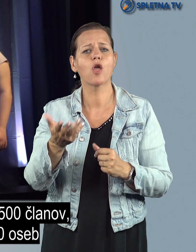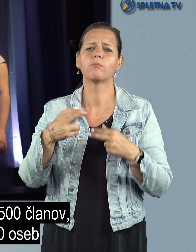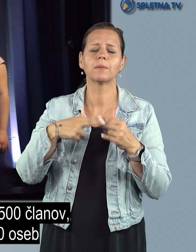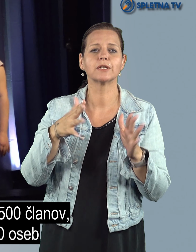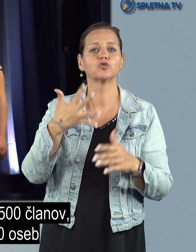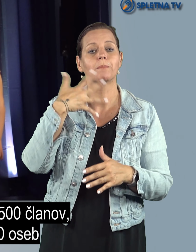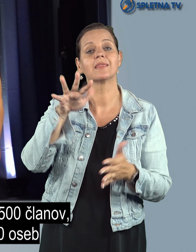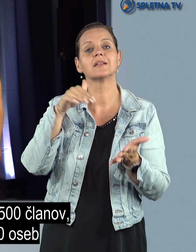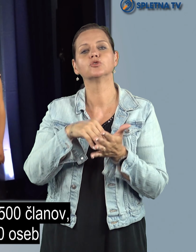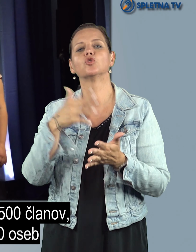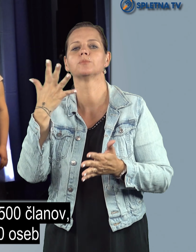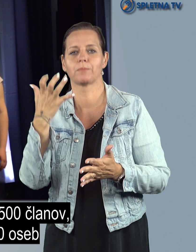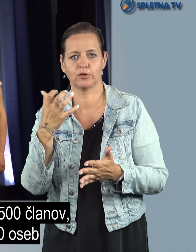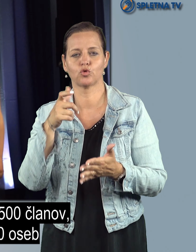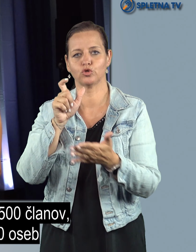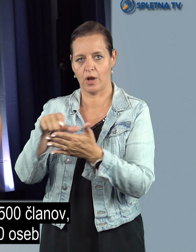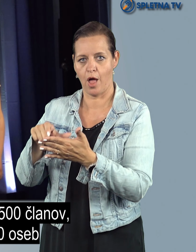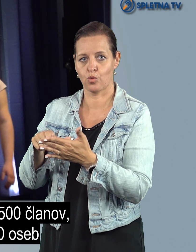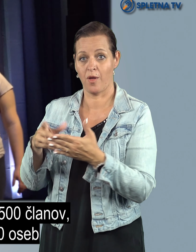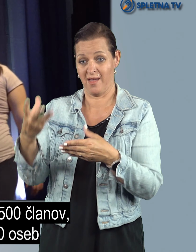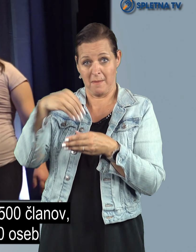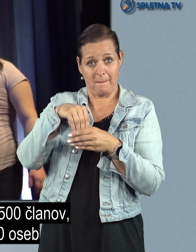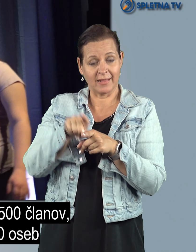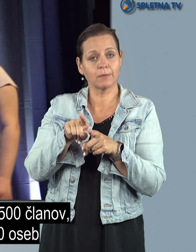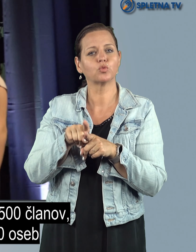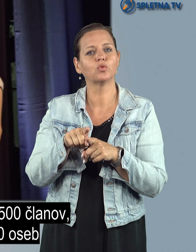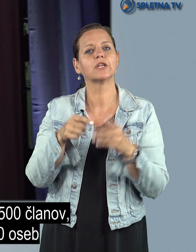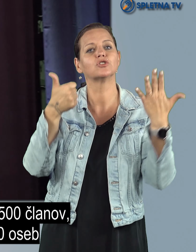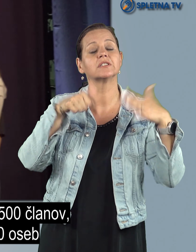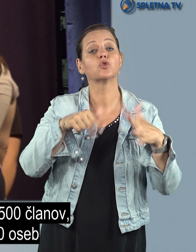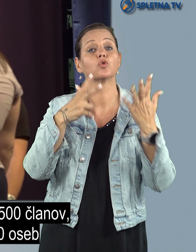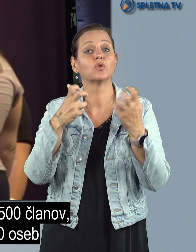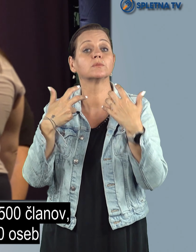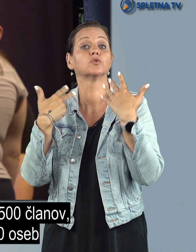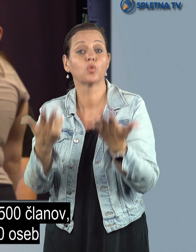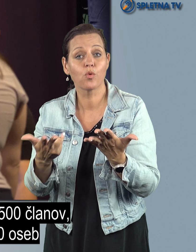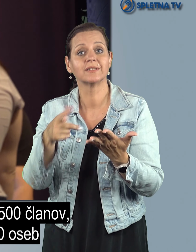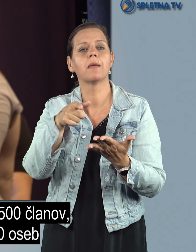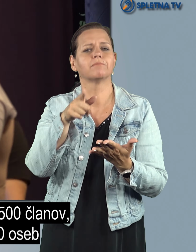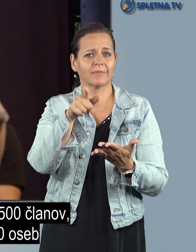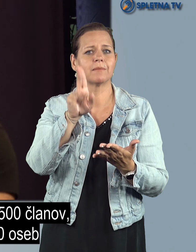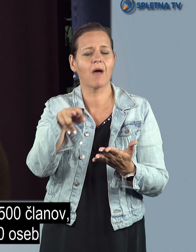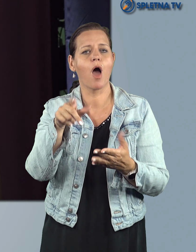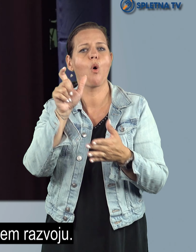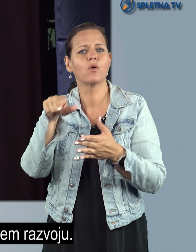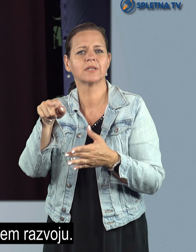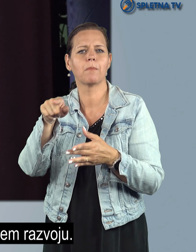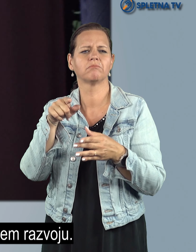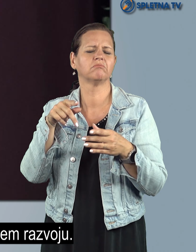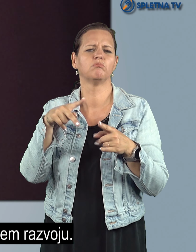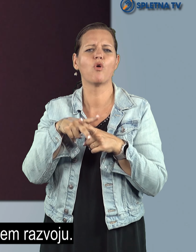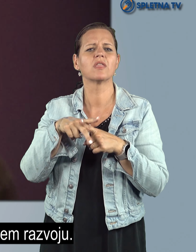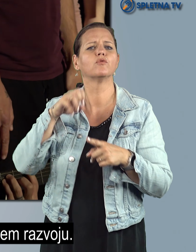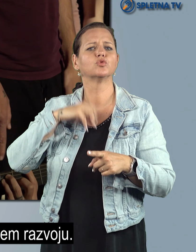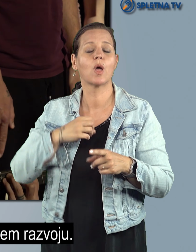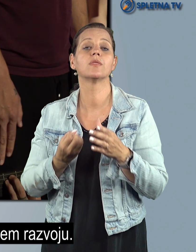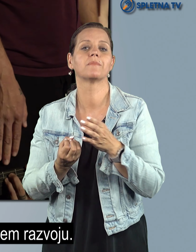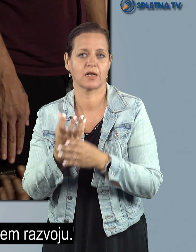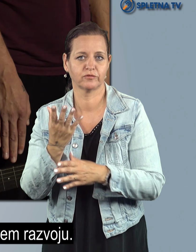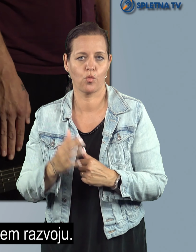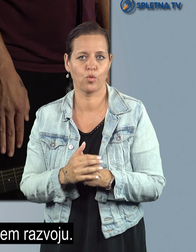Štejejo približno 15.500 članov, med njimi 6.880 oseb z motnjami v